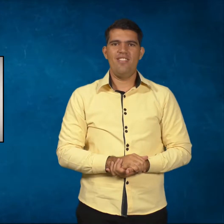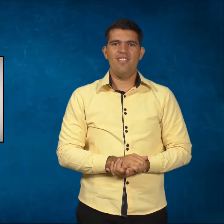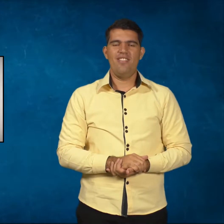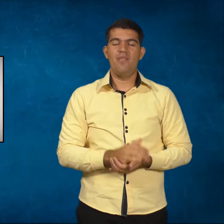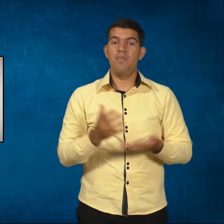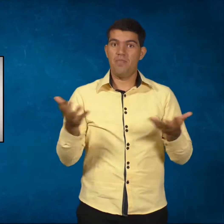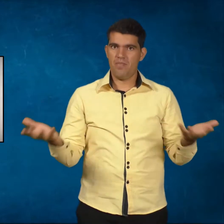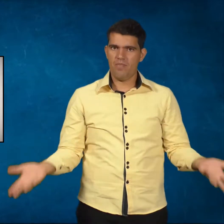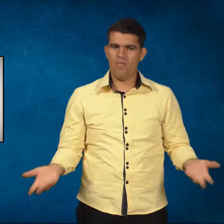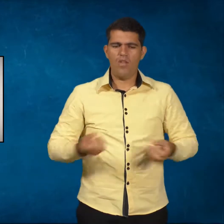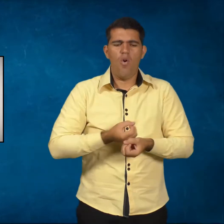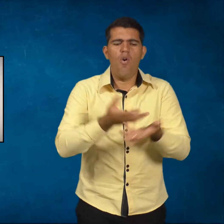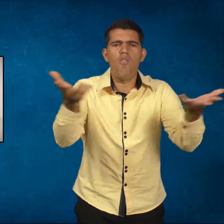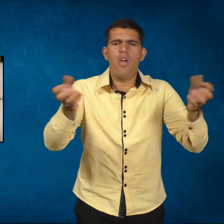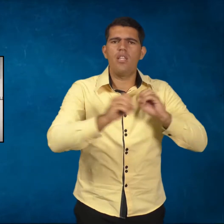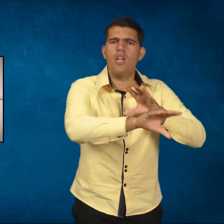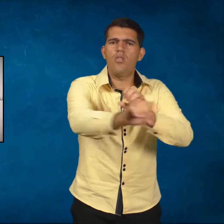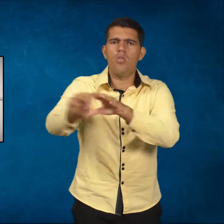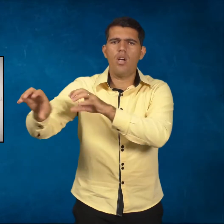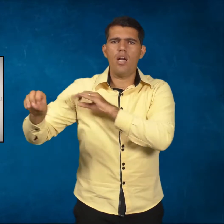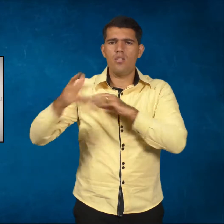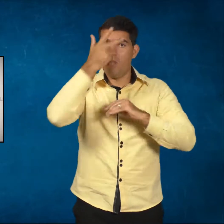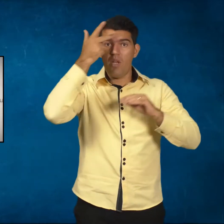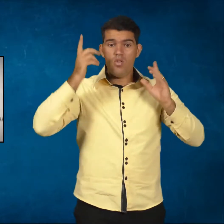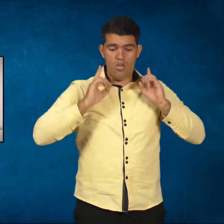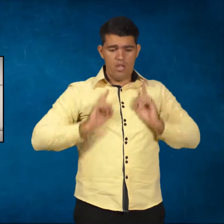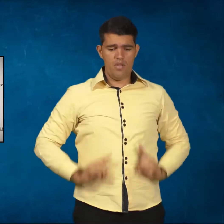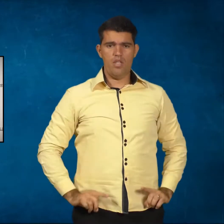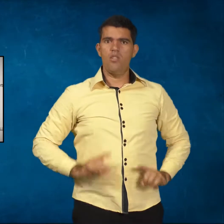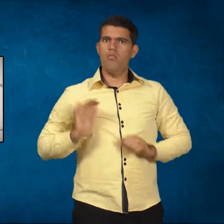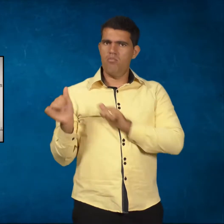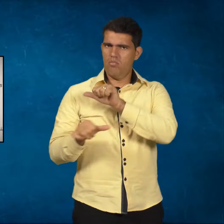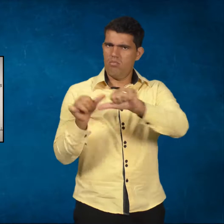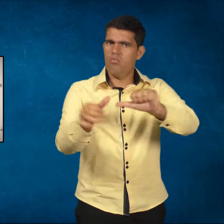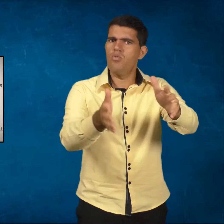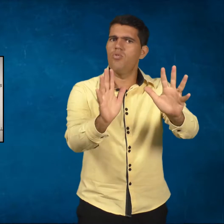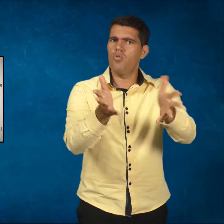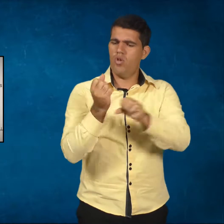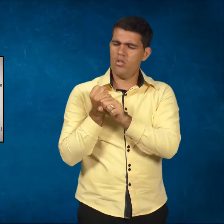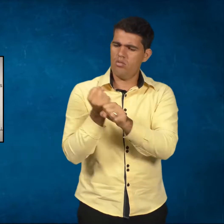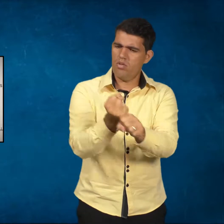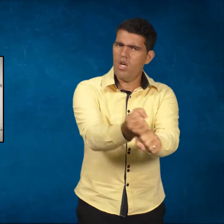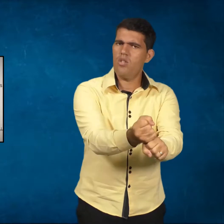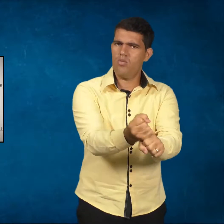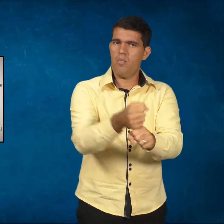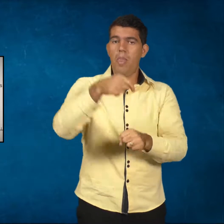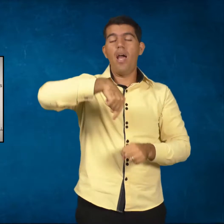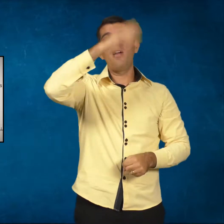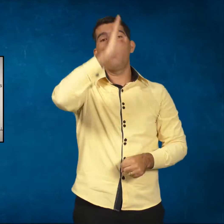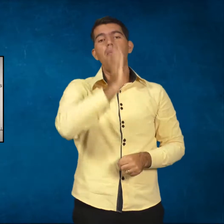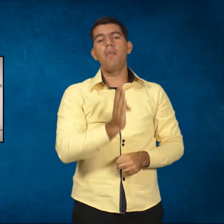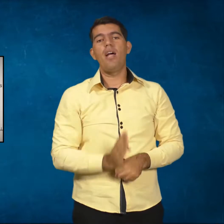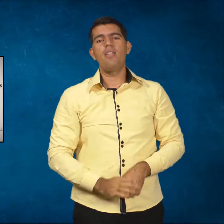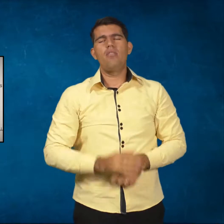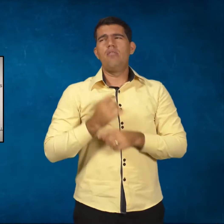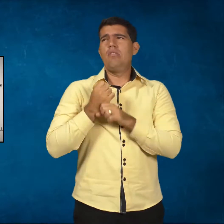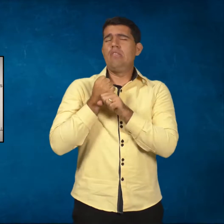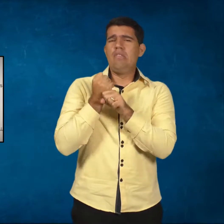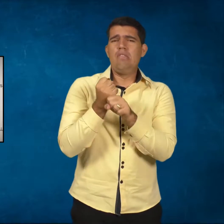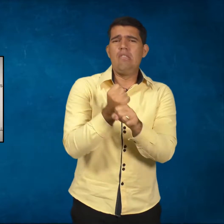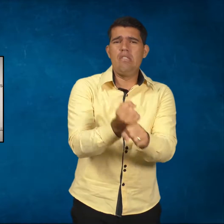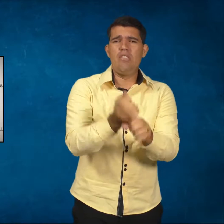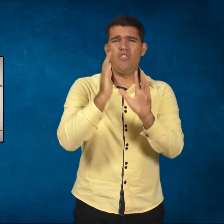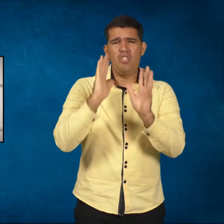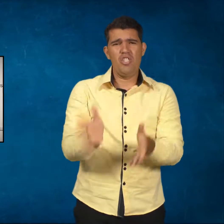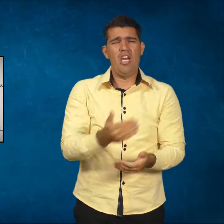A oferta de educação a pessoas com deficiências mudou bastante com o passar dos anos. No Brasil, após um longo